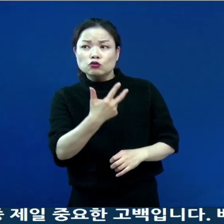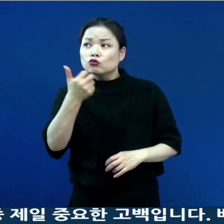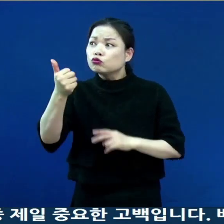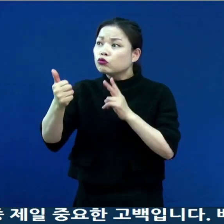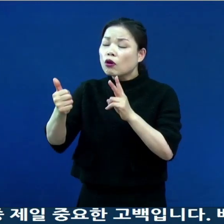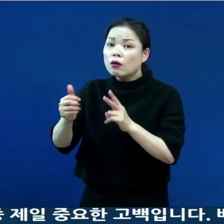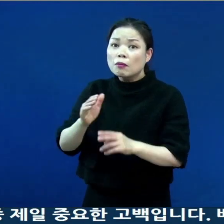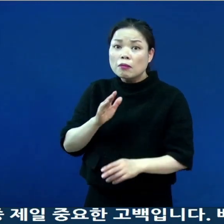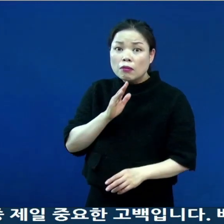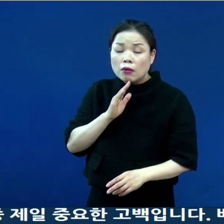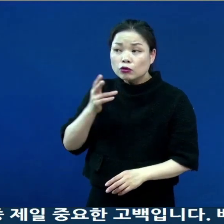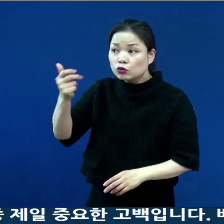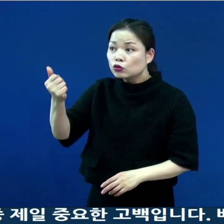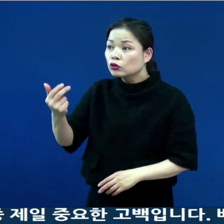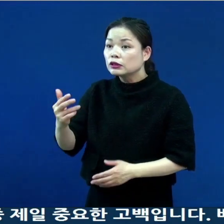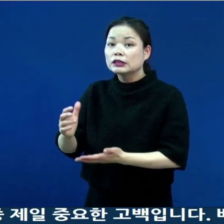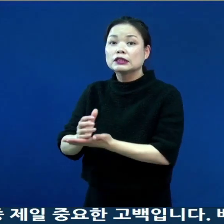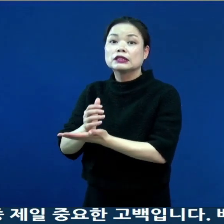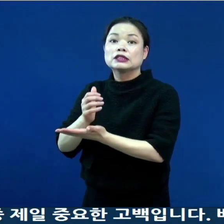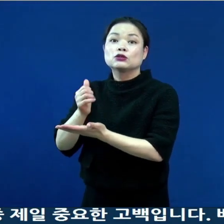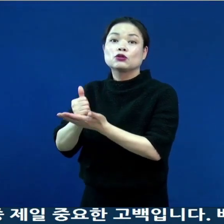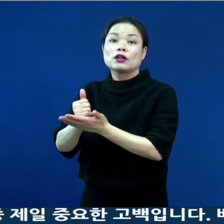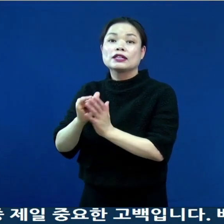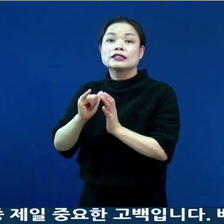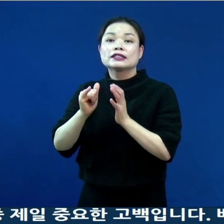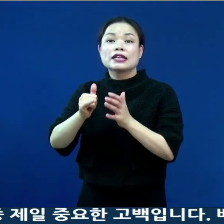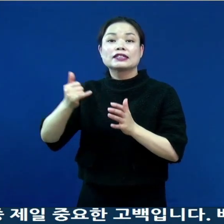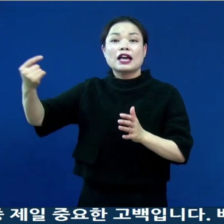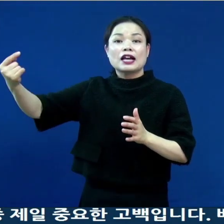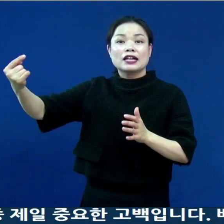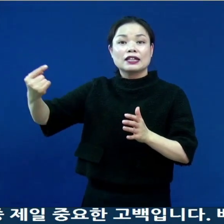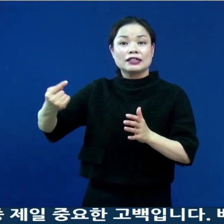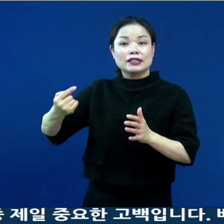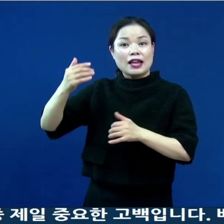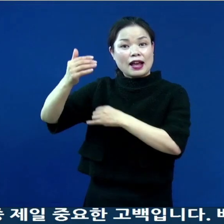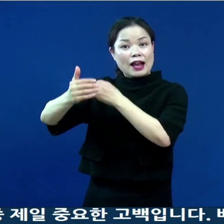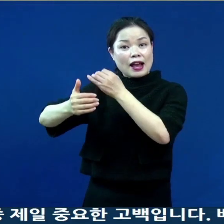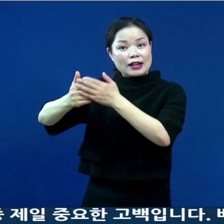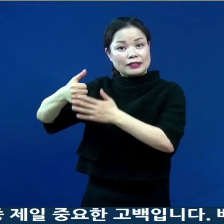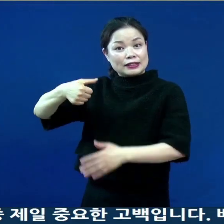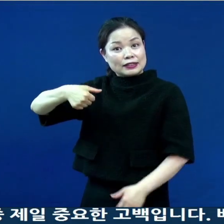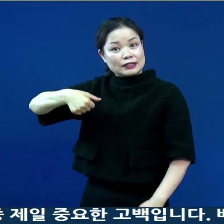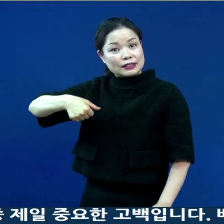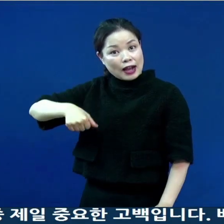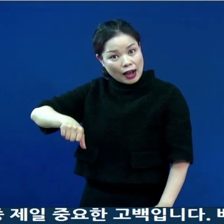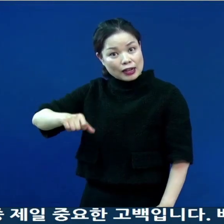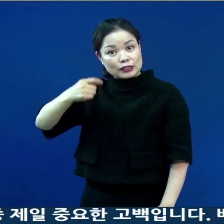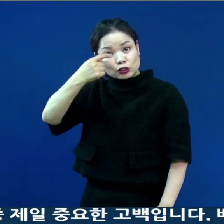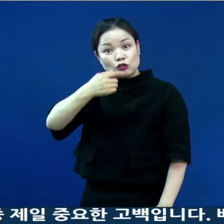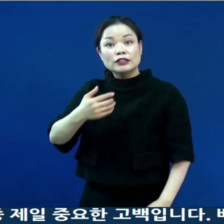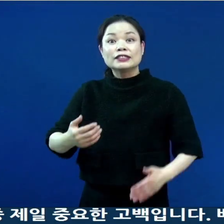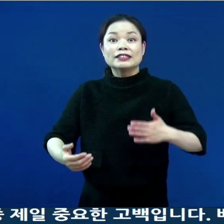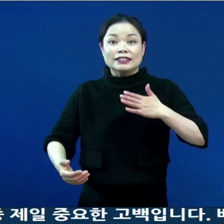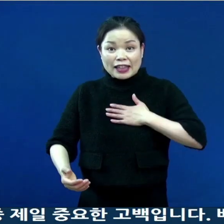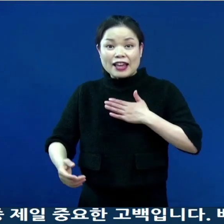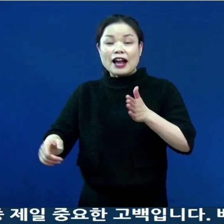주여 그러하외다. 주는 그리스도시요 세상에 오시는 하나님의 아들이신 줄